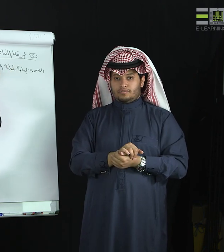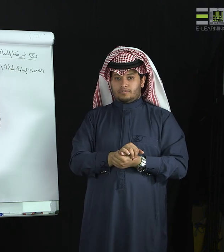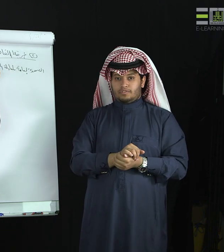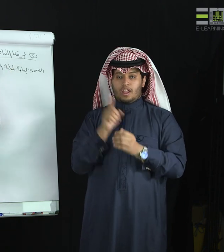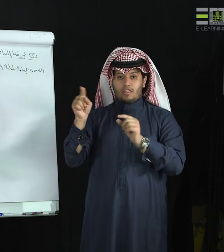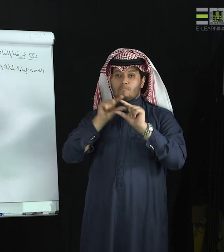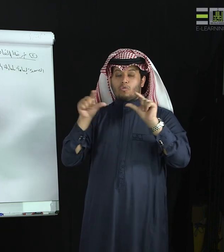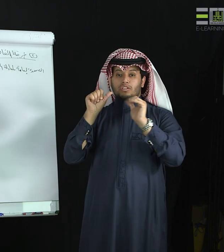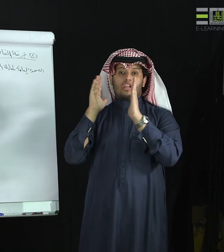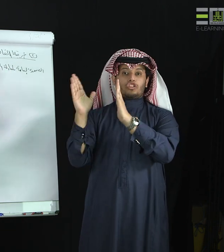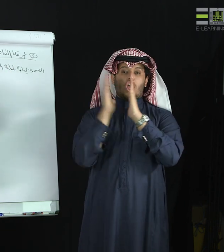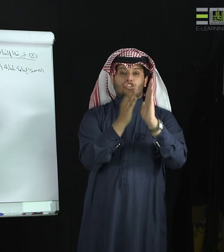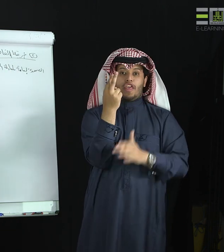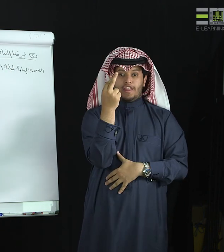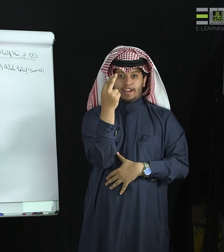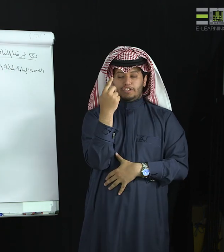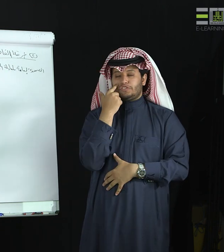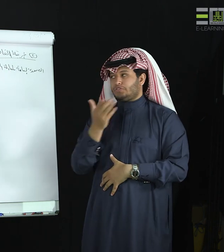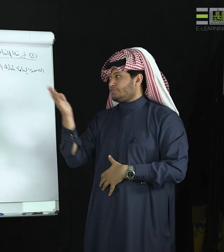الدرجة الثانية هي